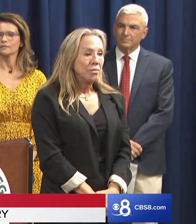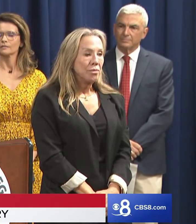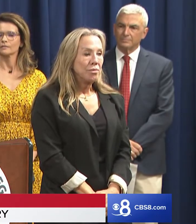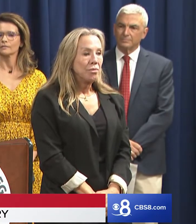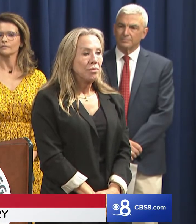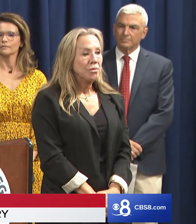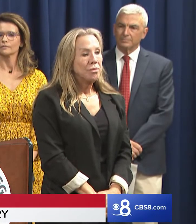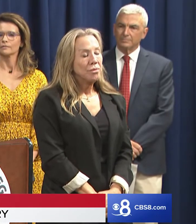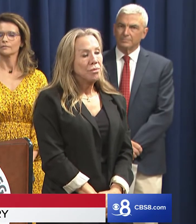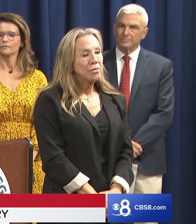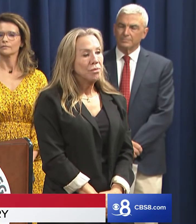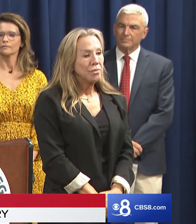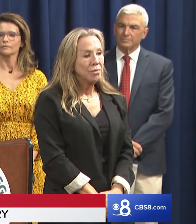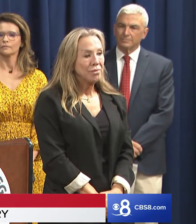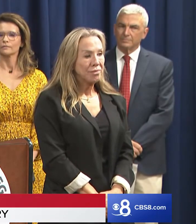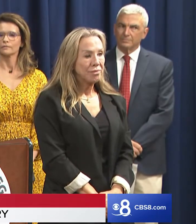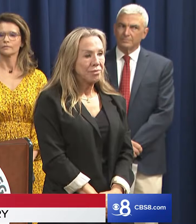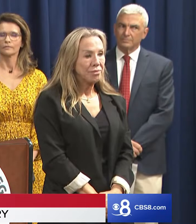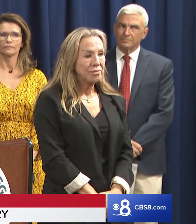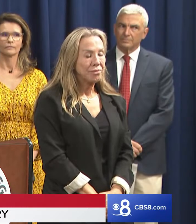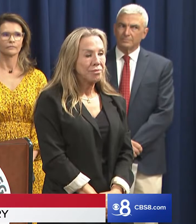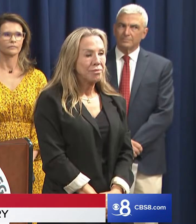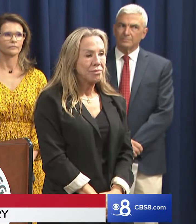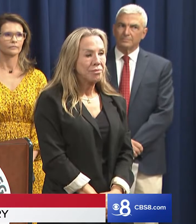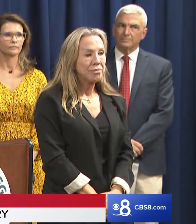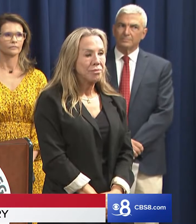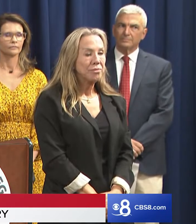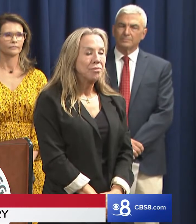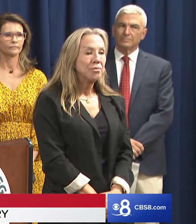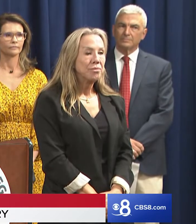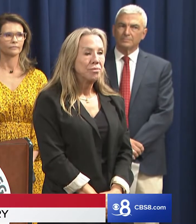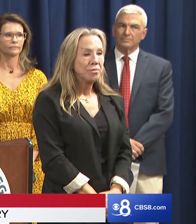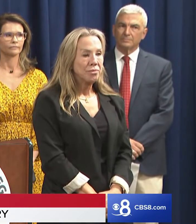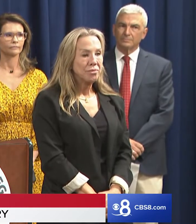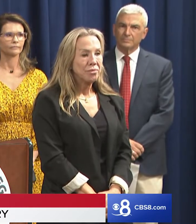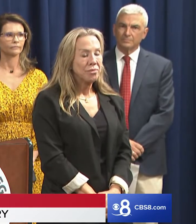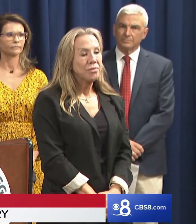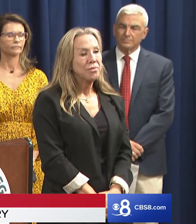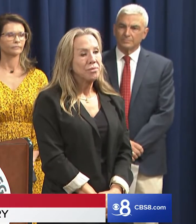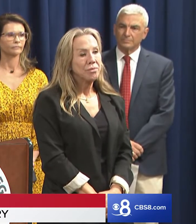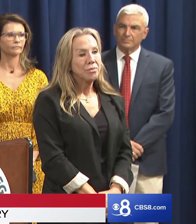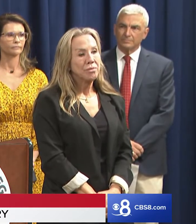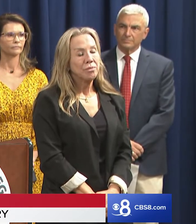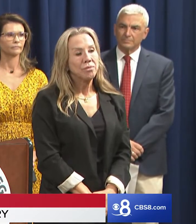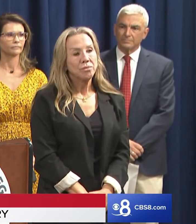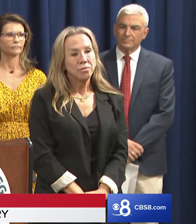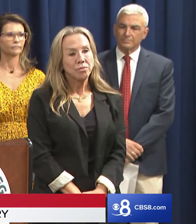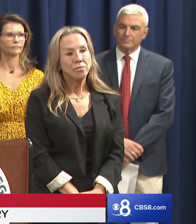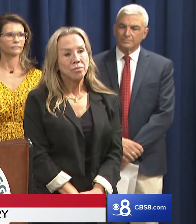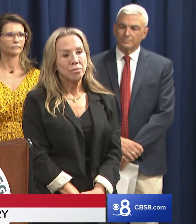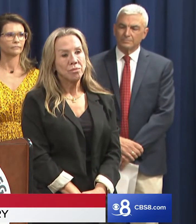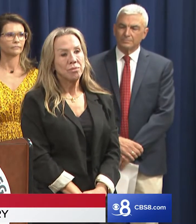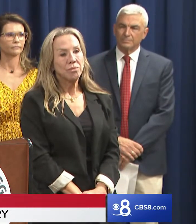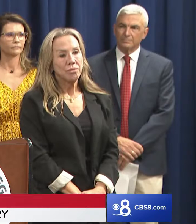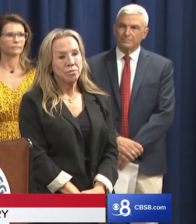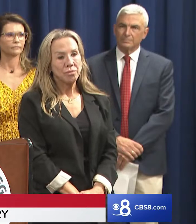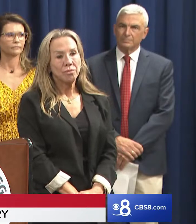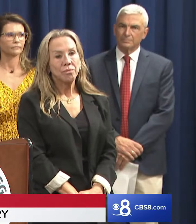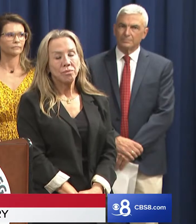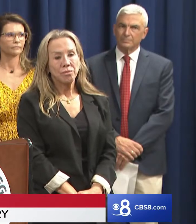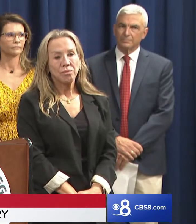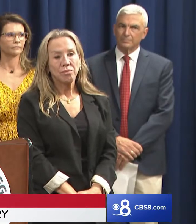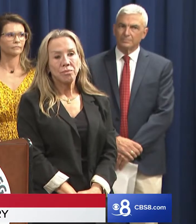presentándoles a todos es específicamente para aquellos que viven en las comunidades en donde se les provee el agua por medio